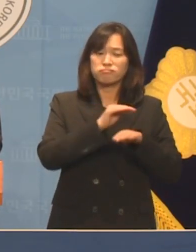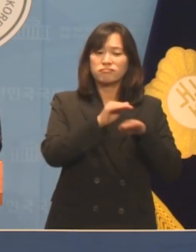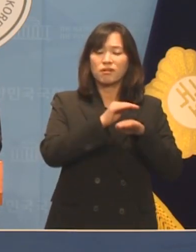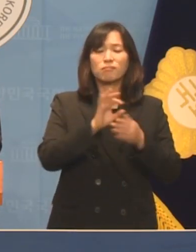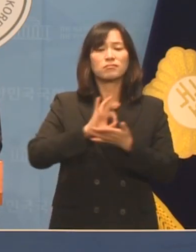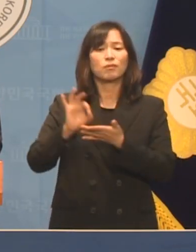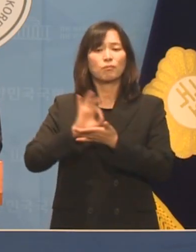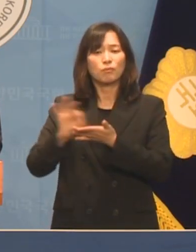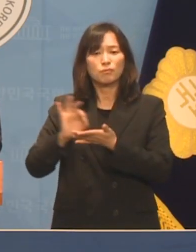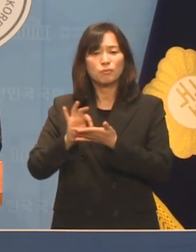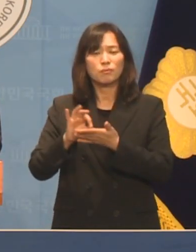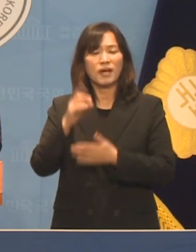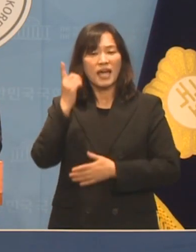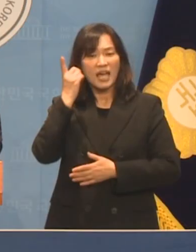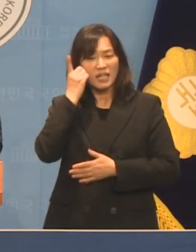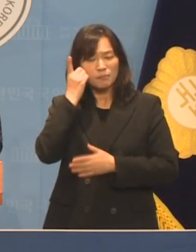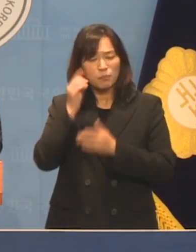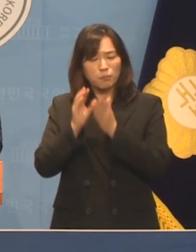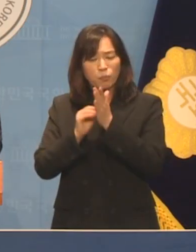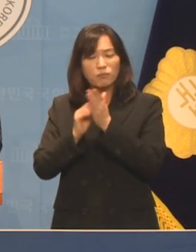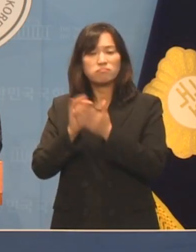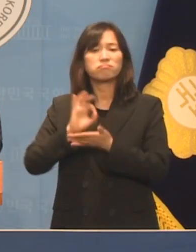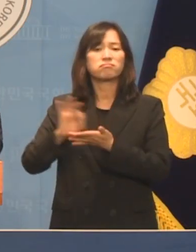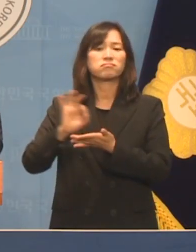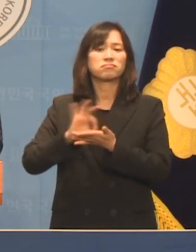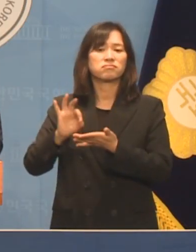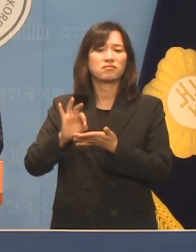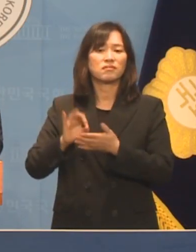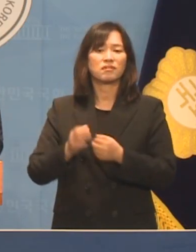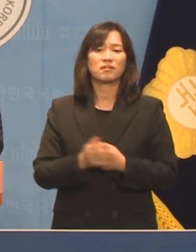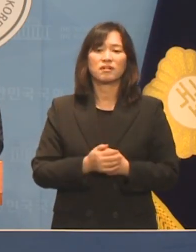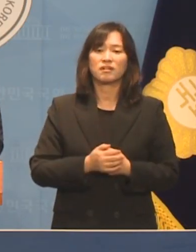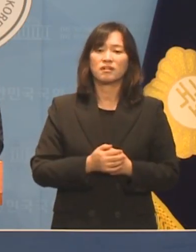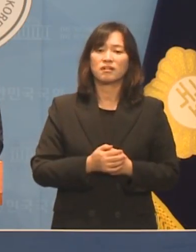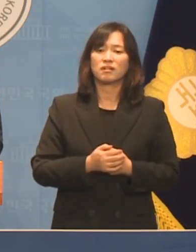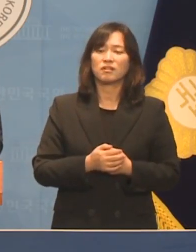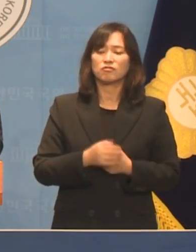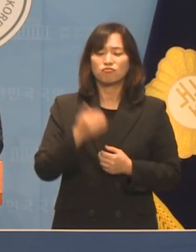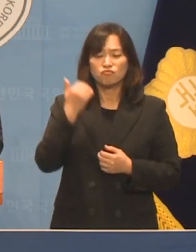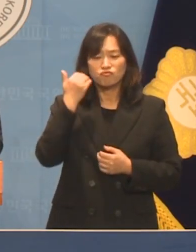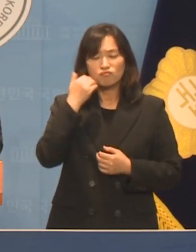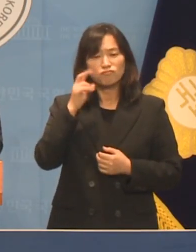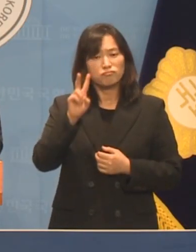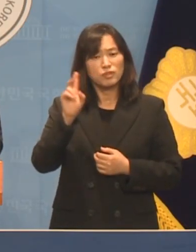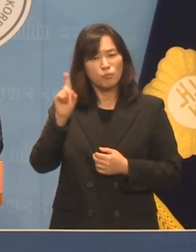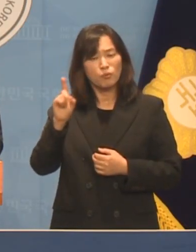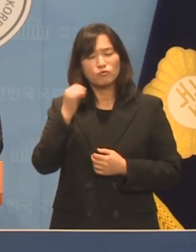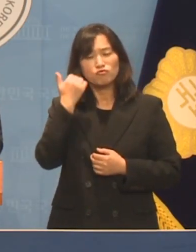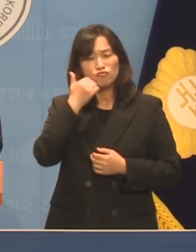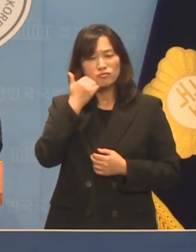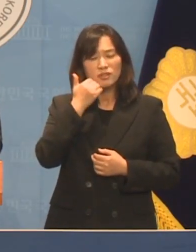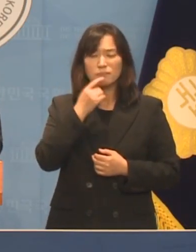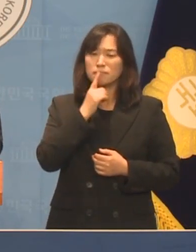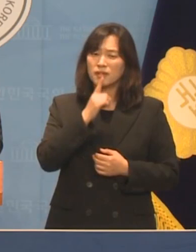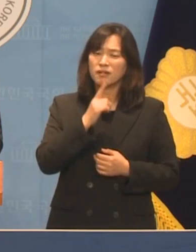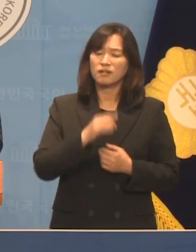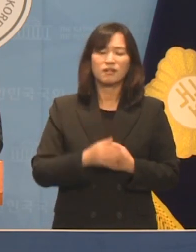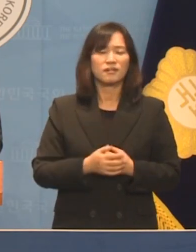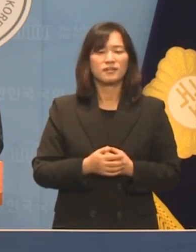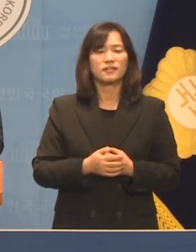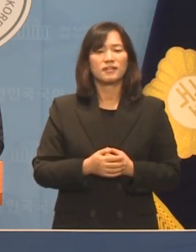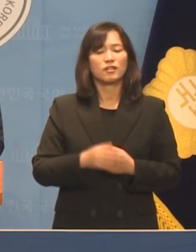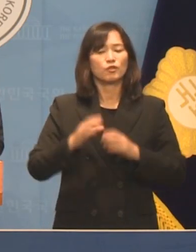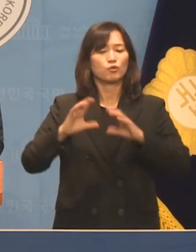권한도 없이 비화폰을 지급받아 사용했다고 합니다. V1이 누구냐는 말이 그냥 나왔던 게 아니라는 겁니다.